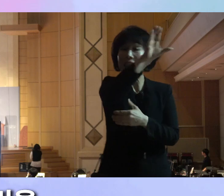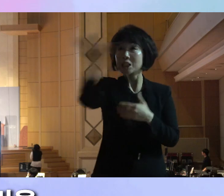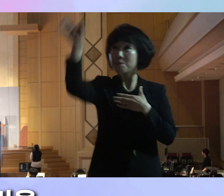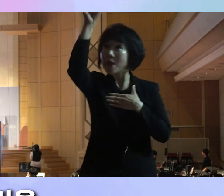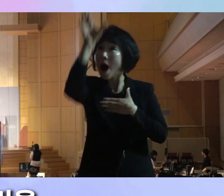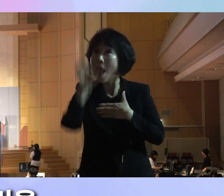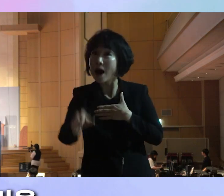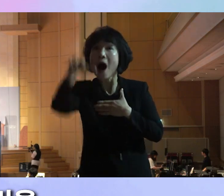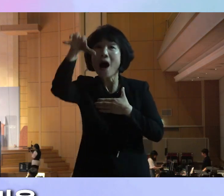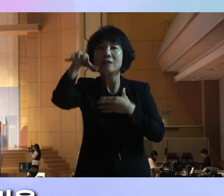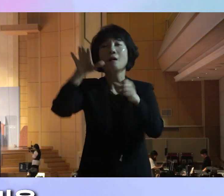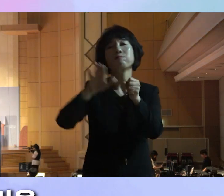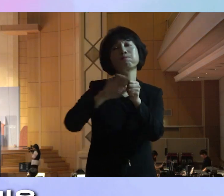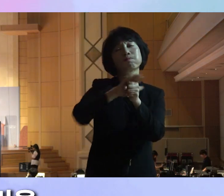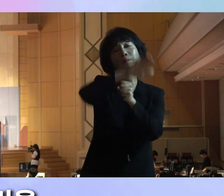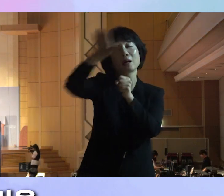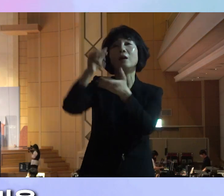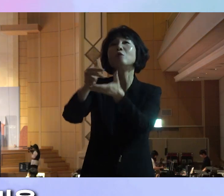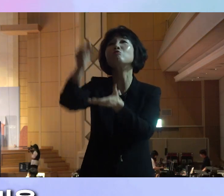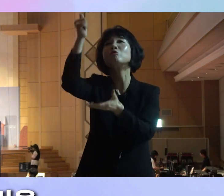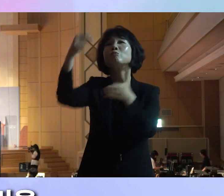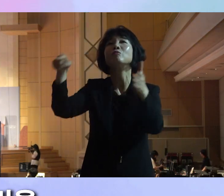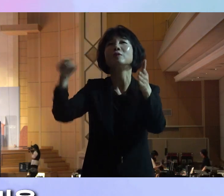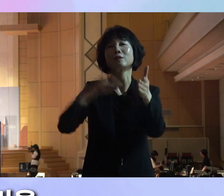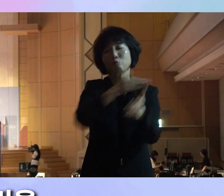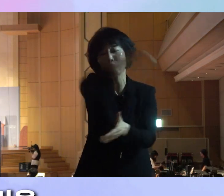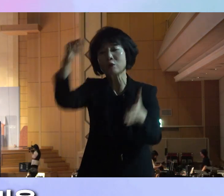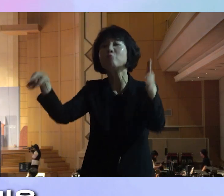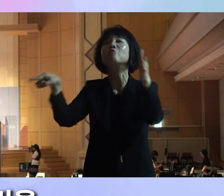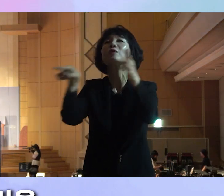십자가의 그 사랑 날 위한 주의 사랑